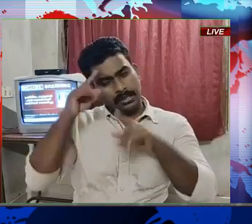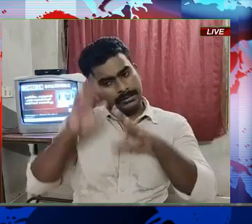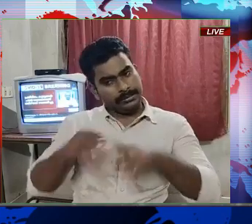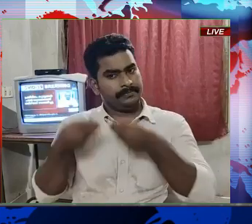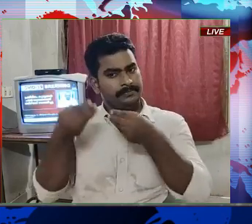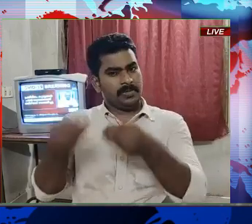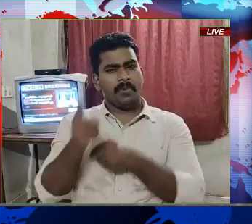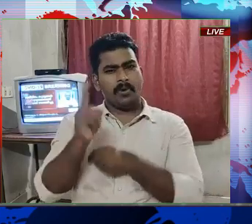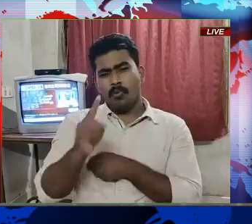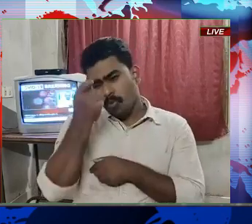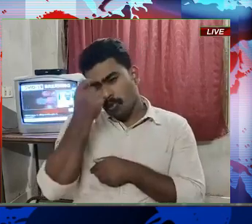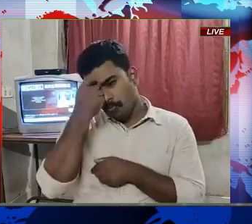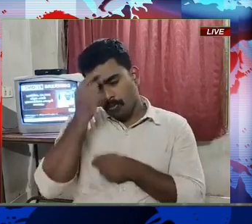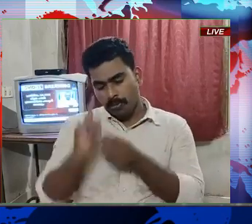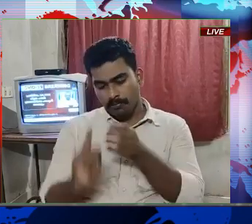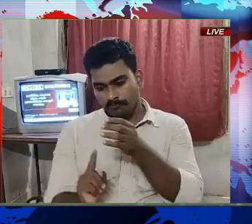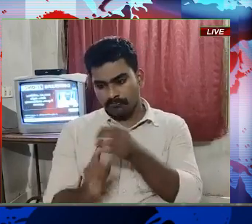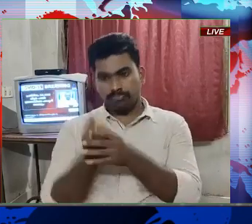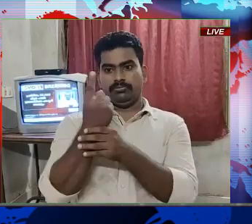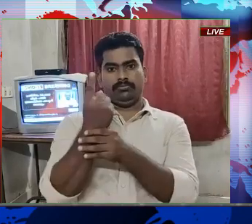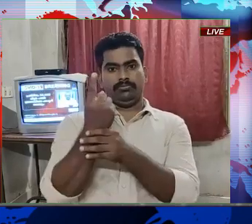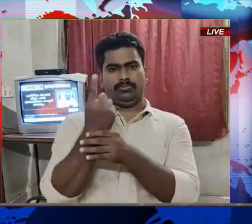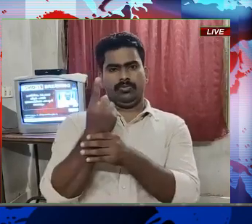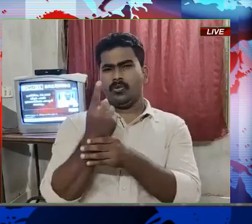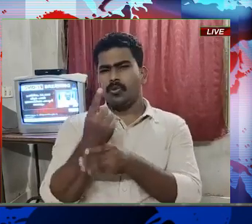സന്നദ്ധം പോർട്ടലിൽ രജിസ്റ്റർ ചെയ്ത് കഴിഞ്ഞിട്ടുണ്ട്.